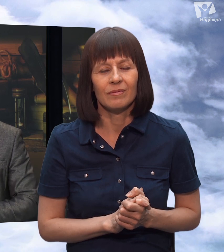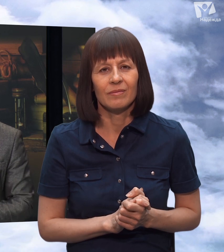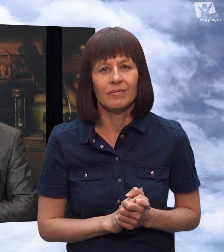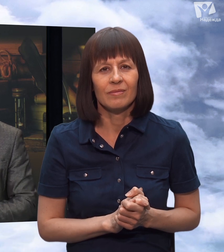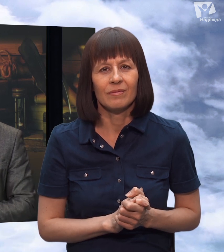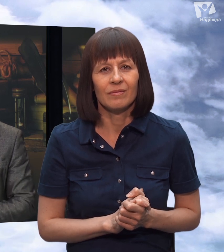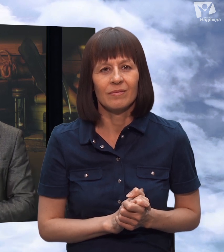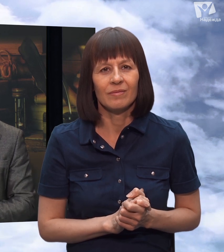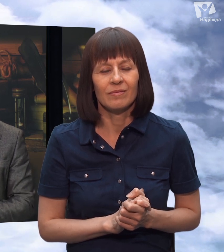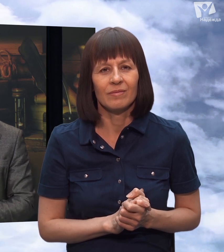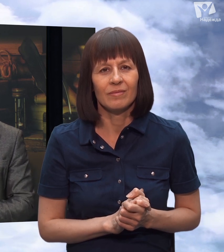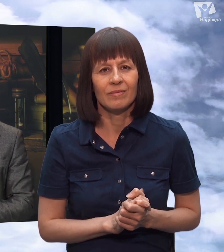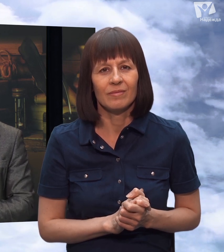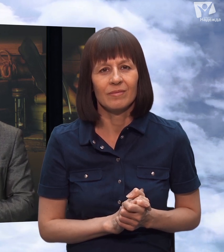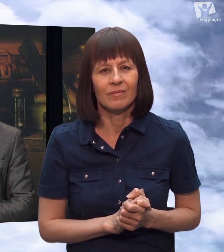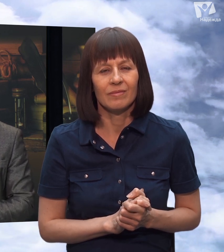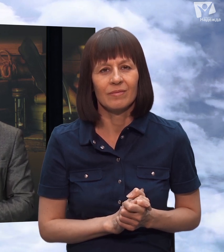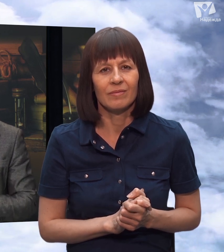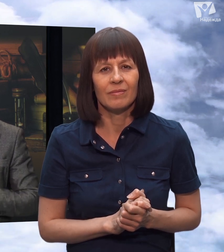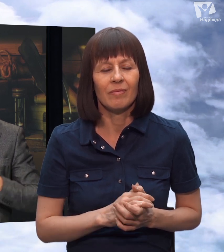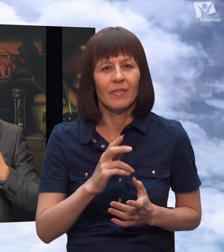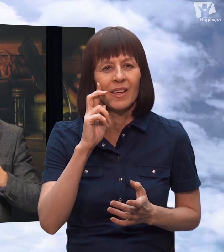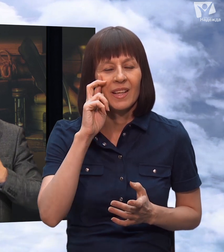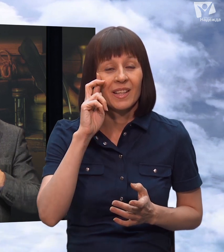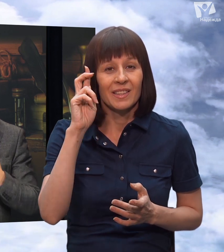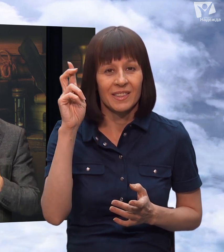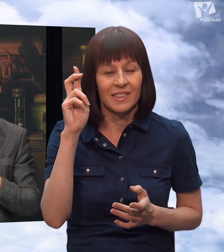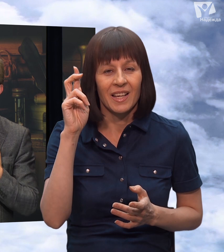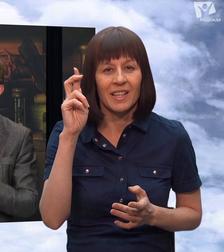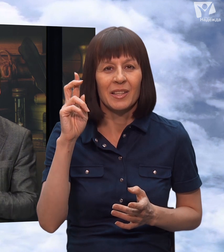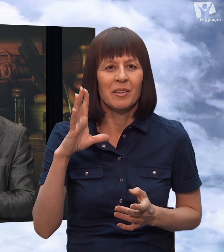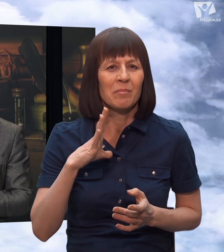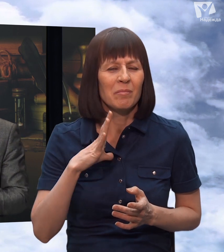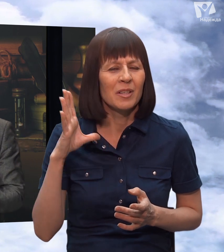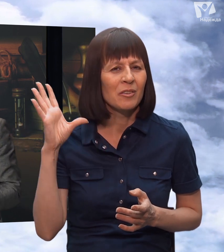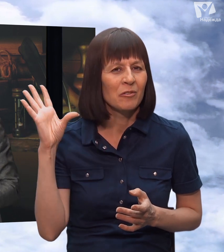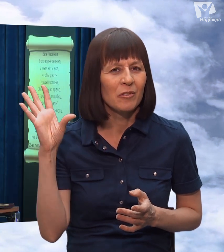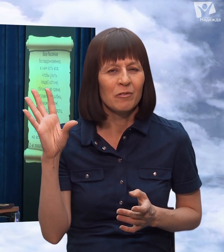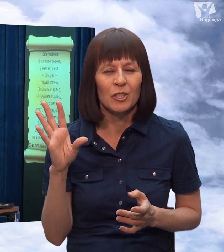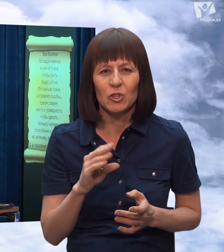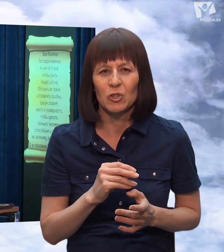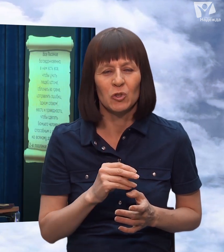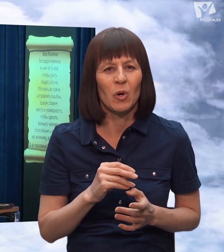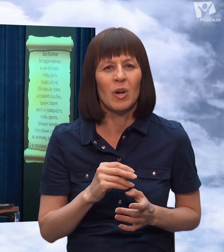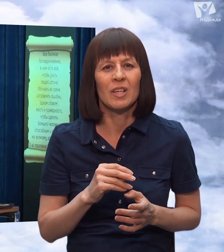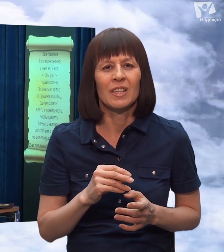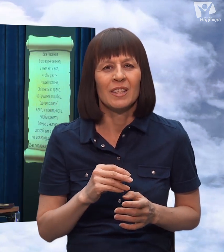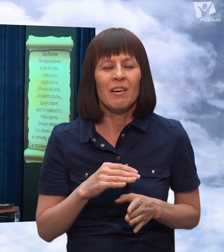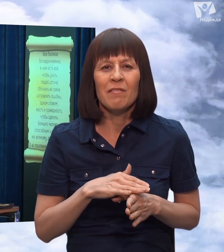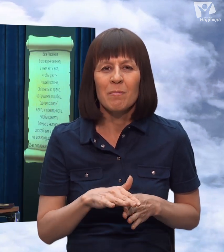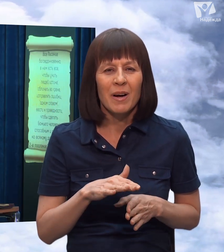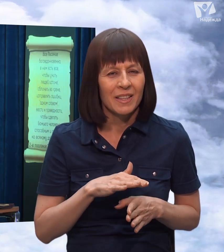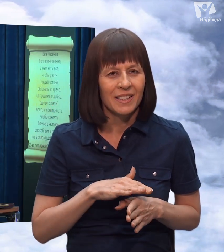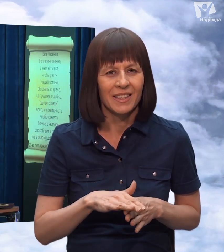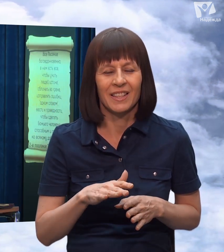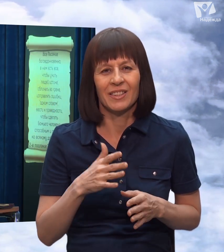замечательные слова красиво сказано вот но он все это воплотил во всяком случае попытался со своей